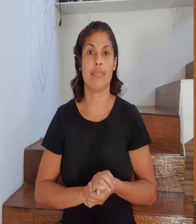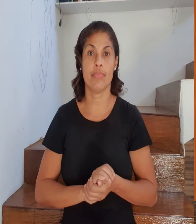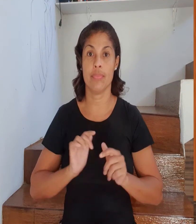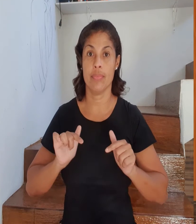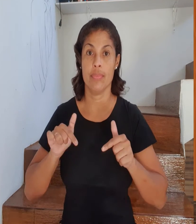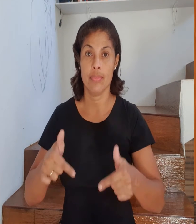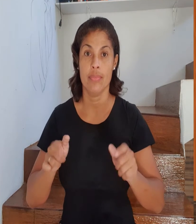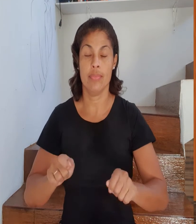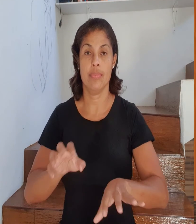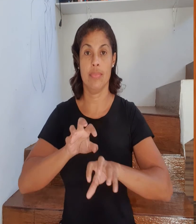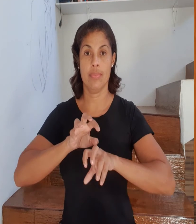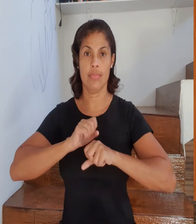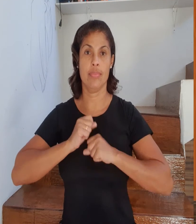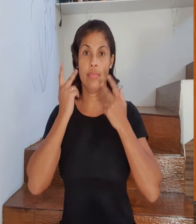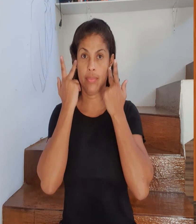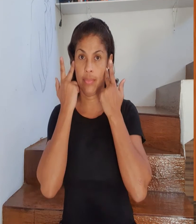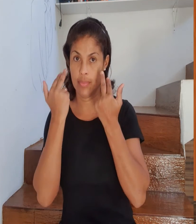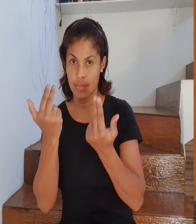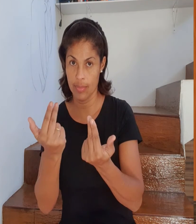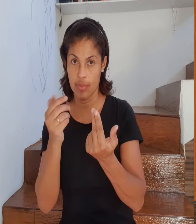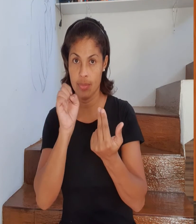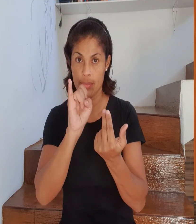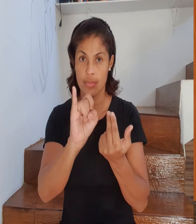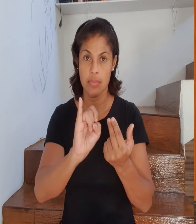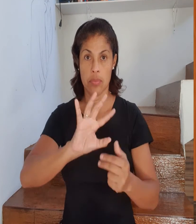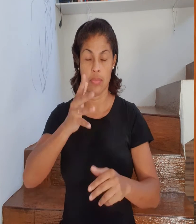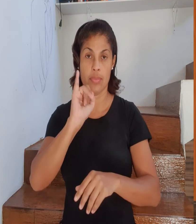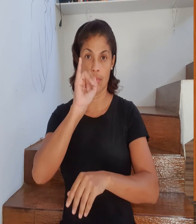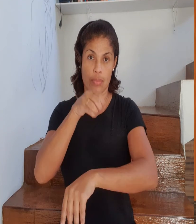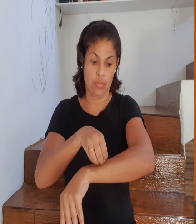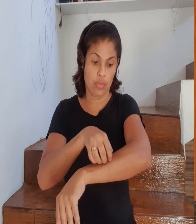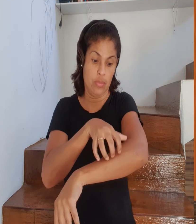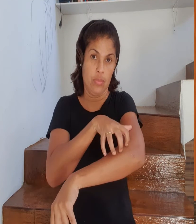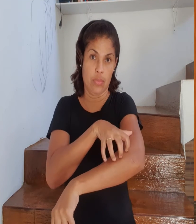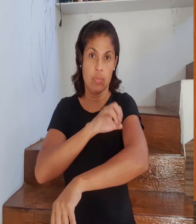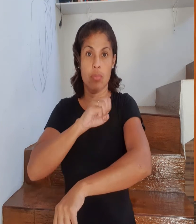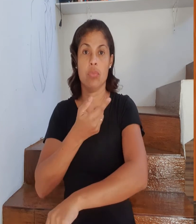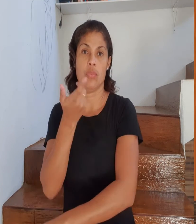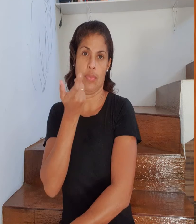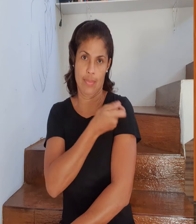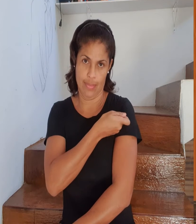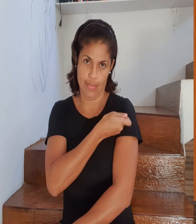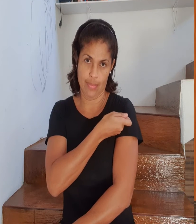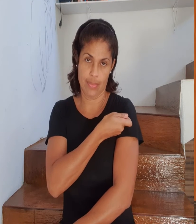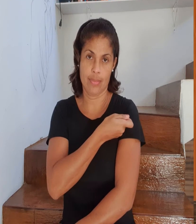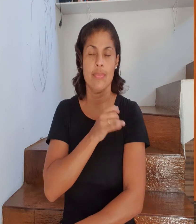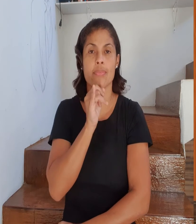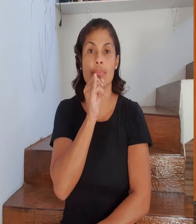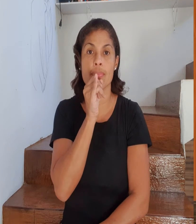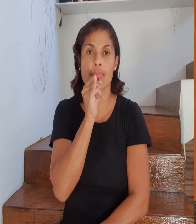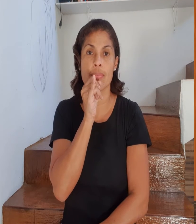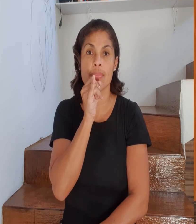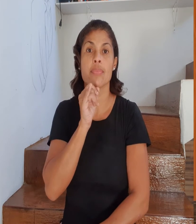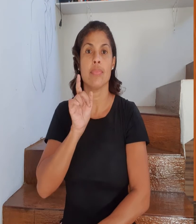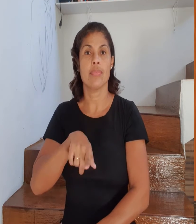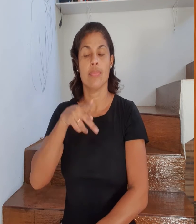A imunidade ativa pode ser adquirida de forma natural quando há uma infecção ou por meio de vacinas.